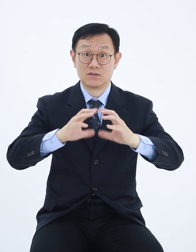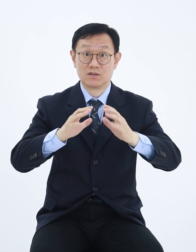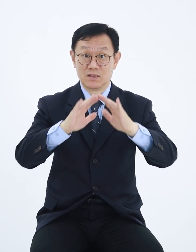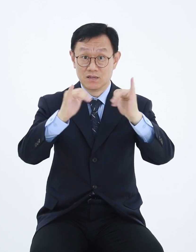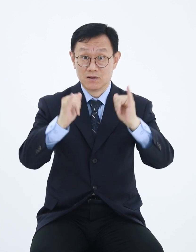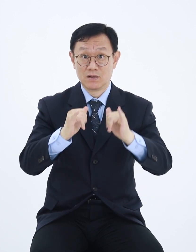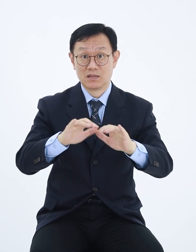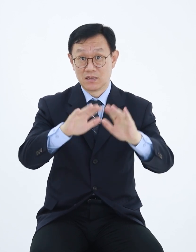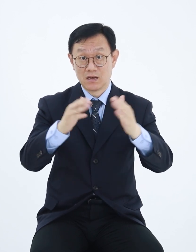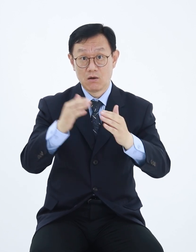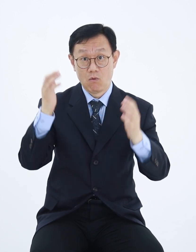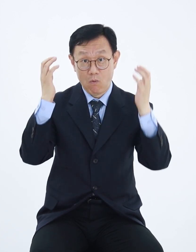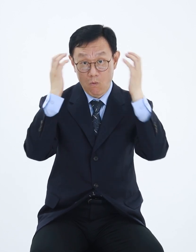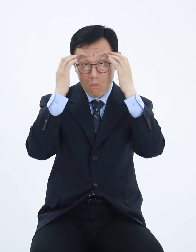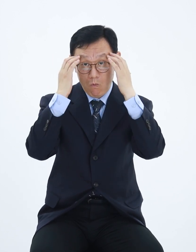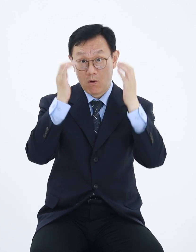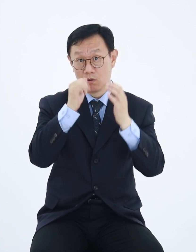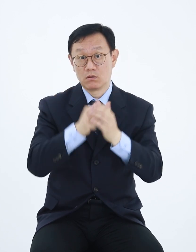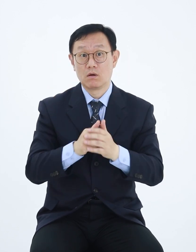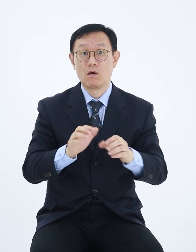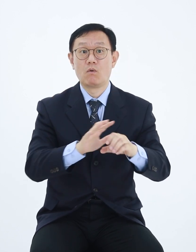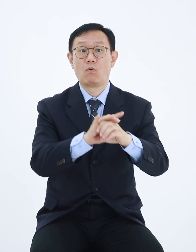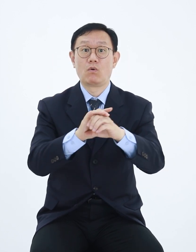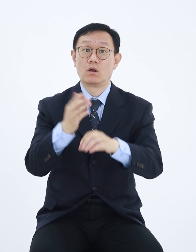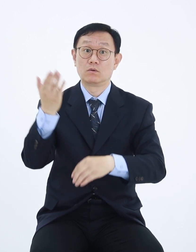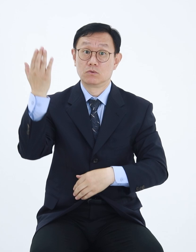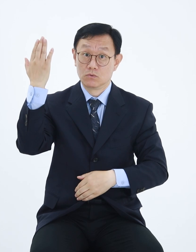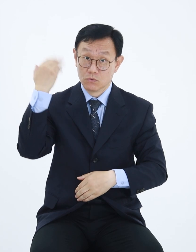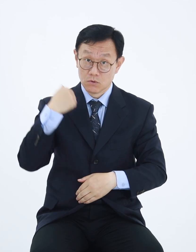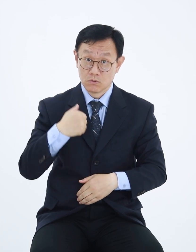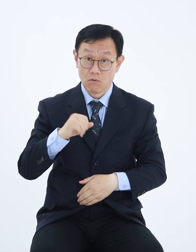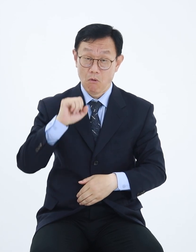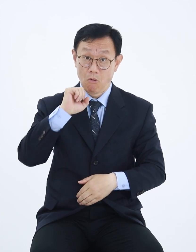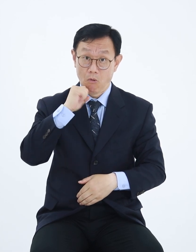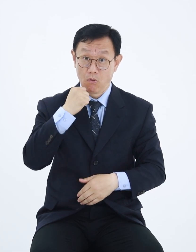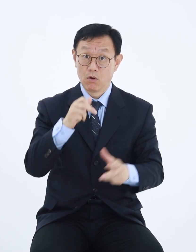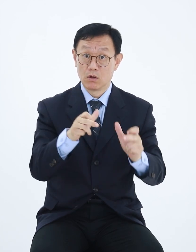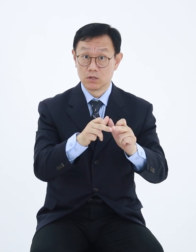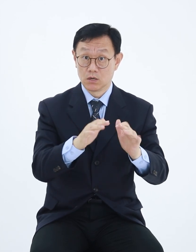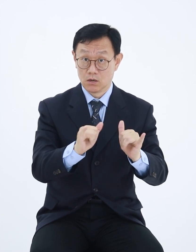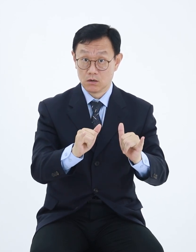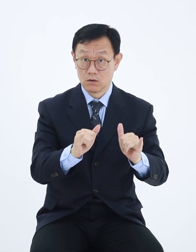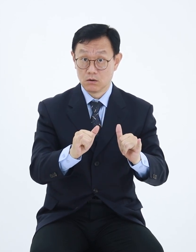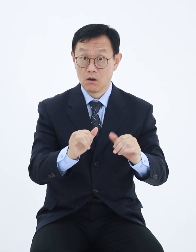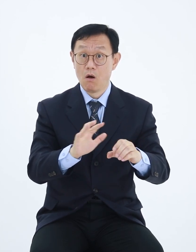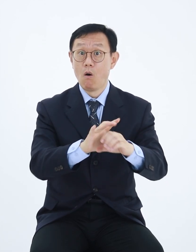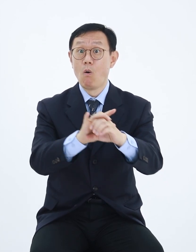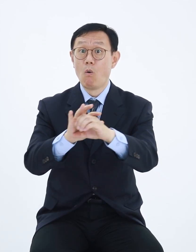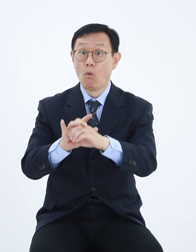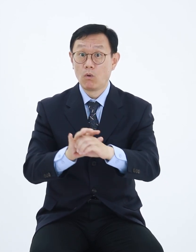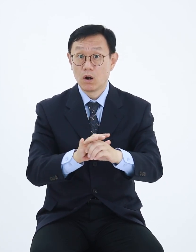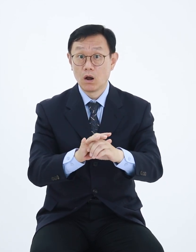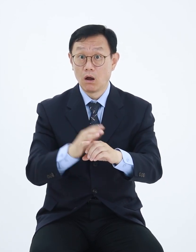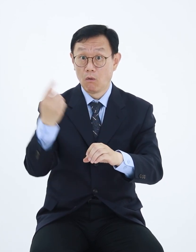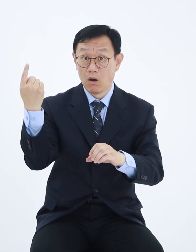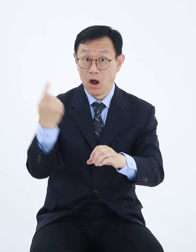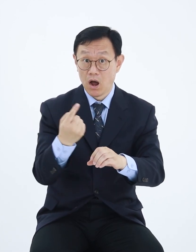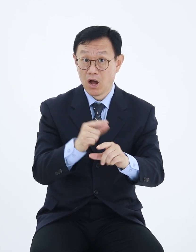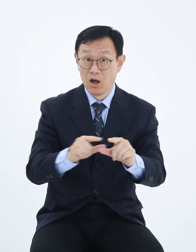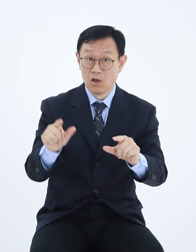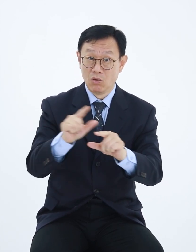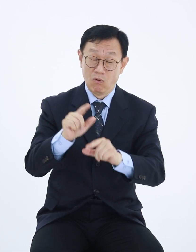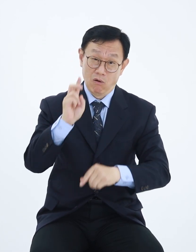고통에 시달리고 있습니다. 코로나19 이전에도 어려움을 겪었던 장애인들에게 코로나19 시대는 더 가혹할